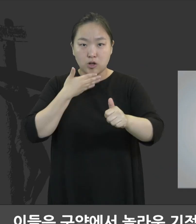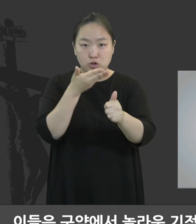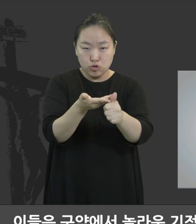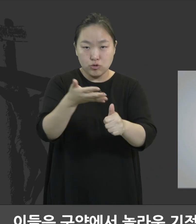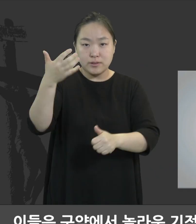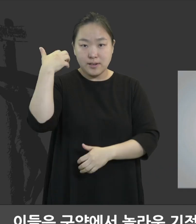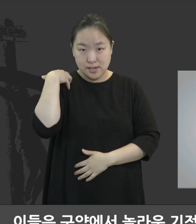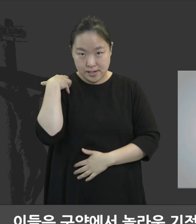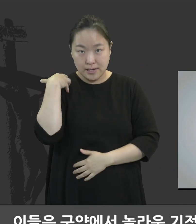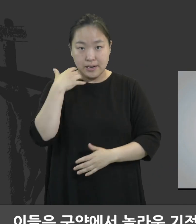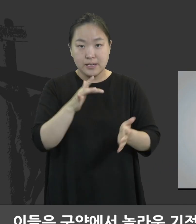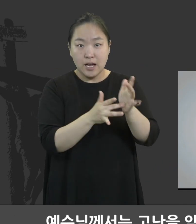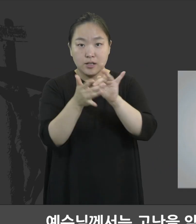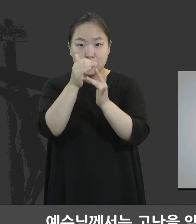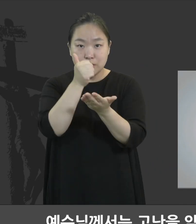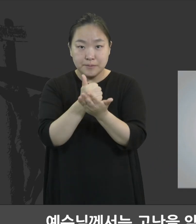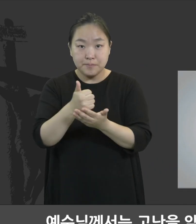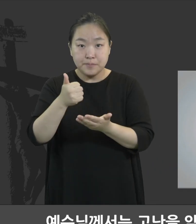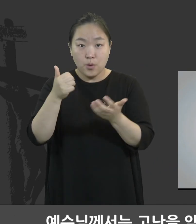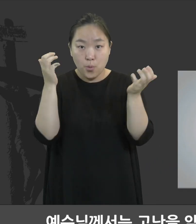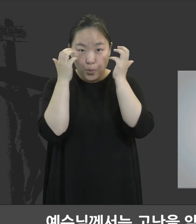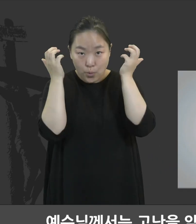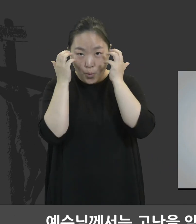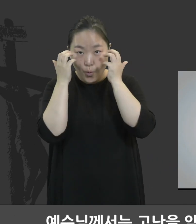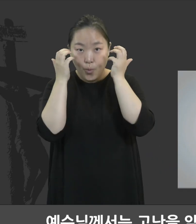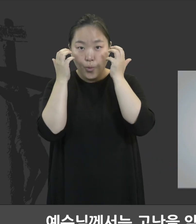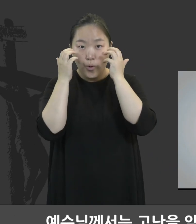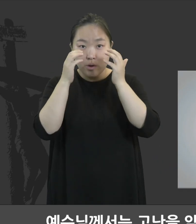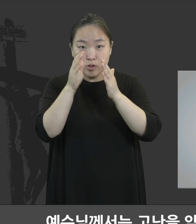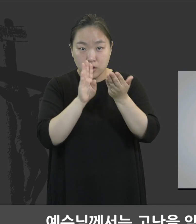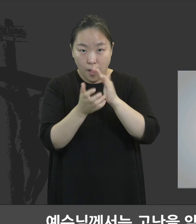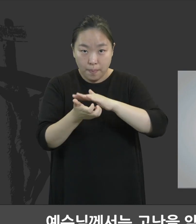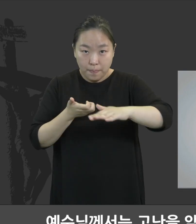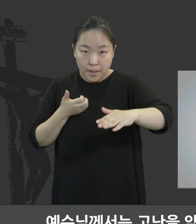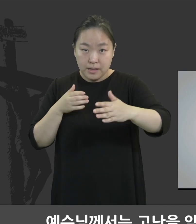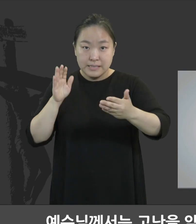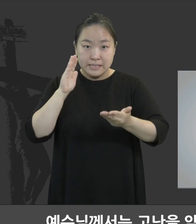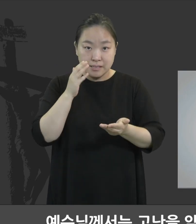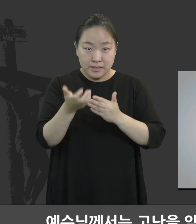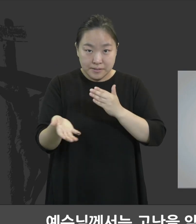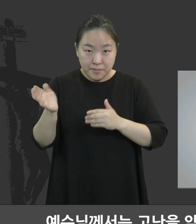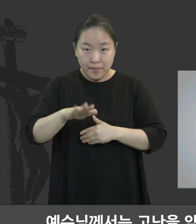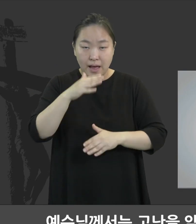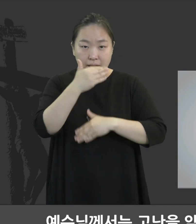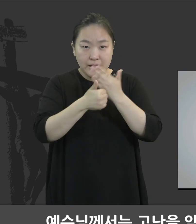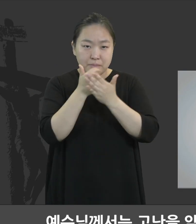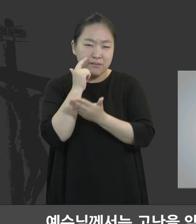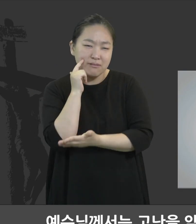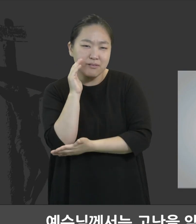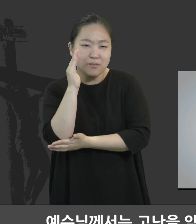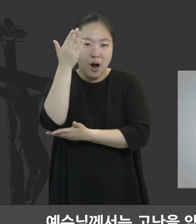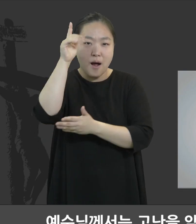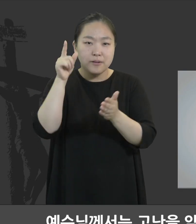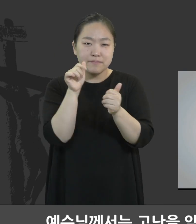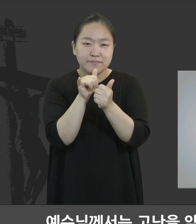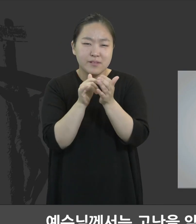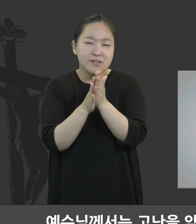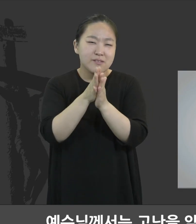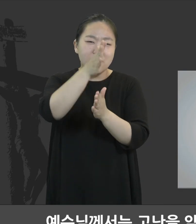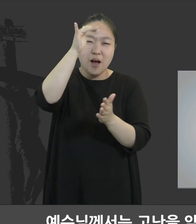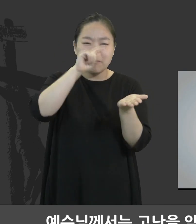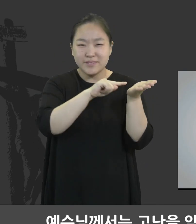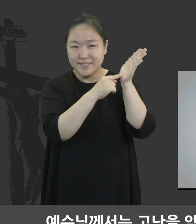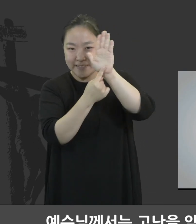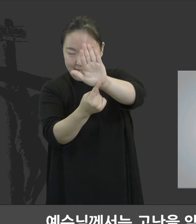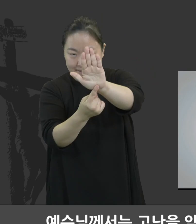예표하는 역할을 하였습니다. 예수님께서는 고난을 앞두고 계셨지만 하나님의 참된 영광을 더